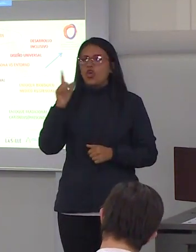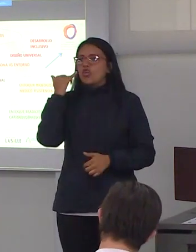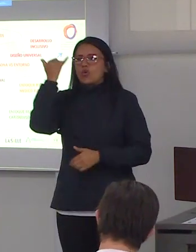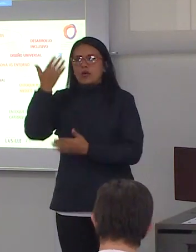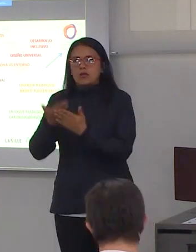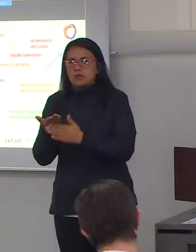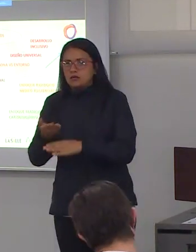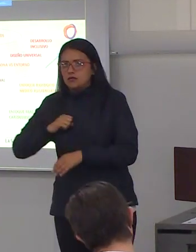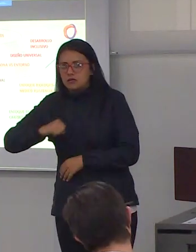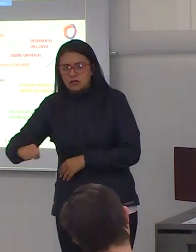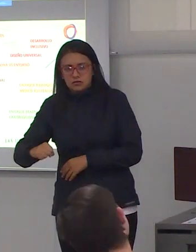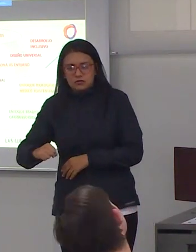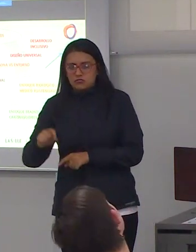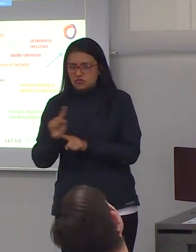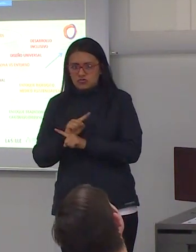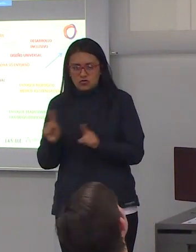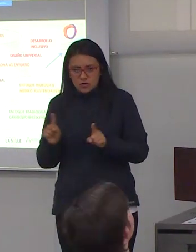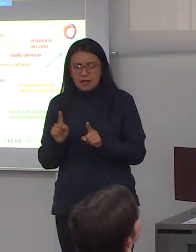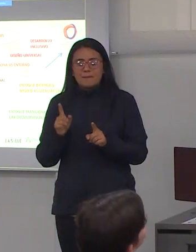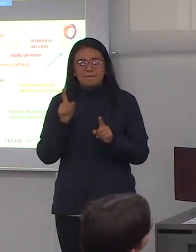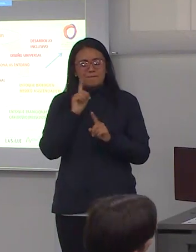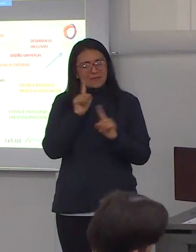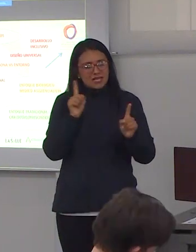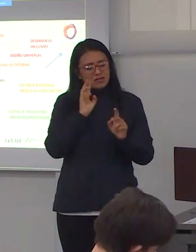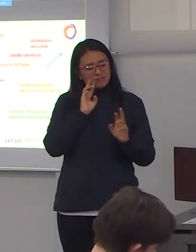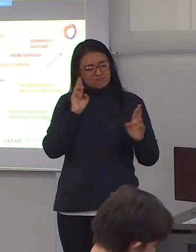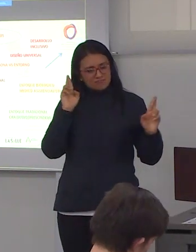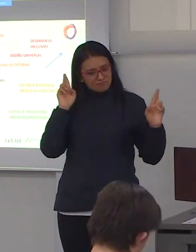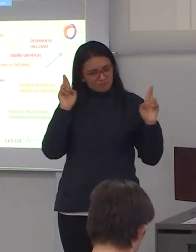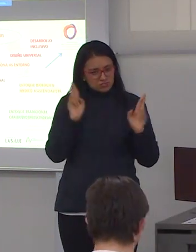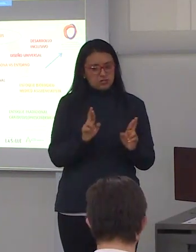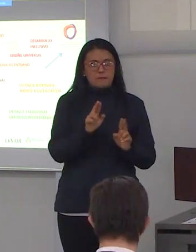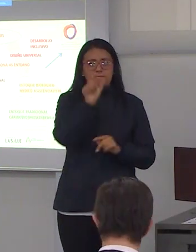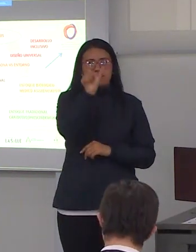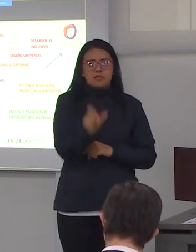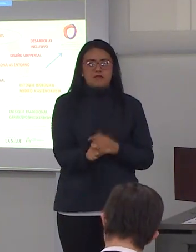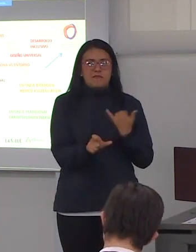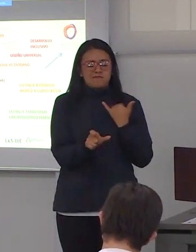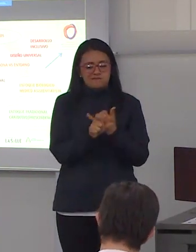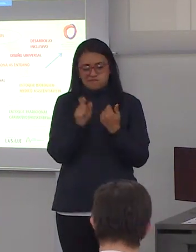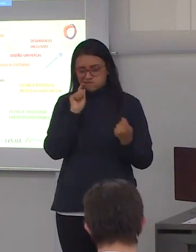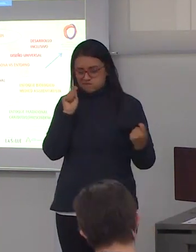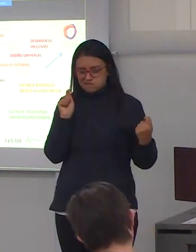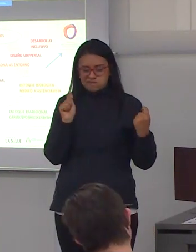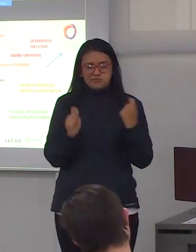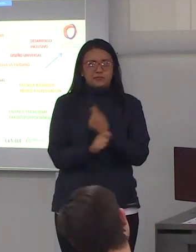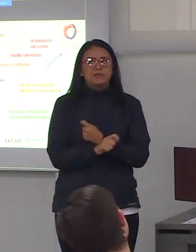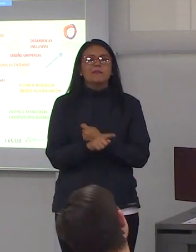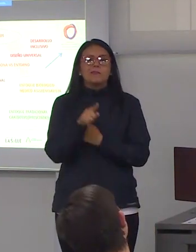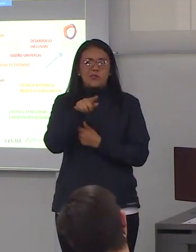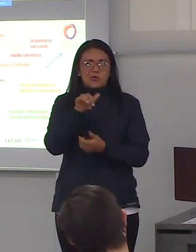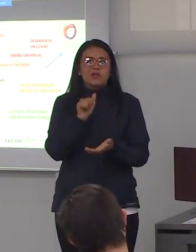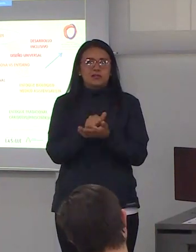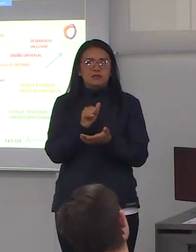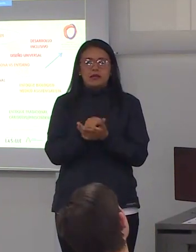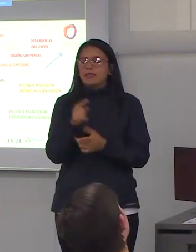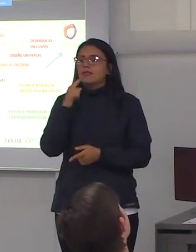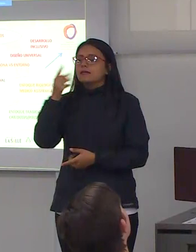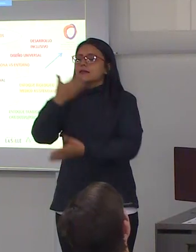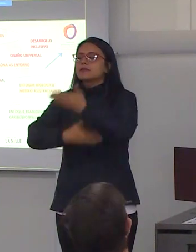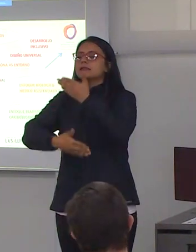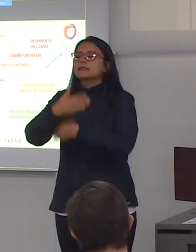nuevos derechos pero si redignifica a la persona por eso reitero no se dice